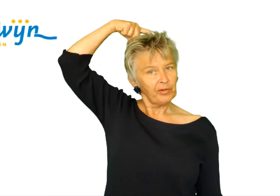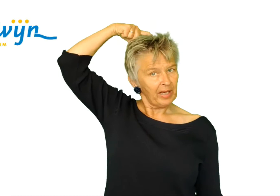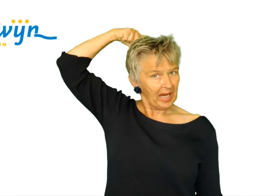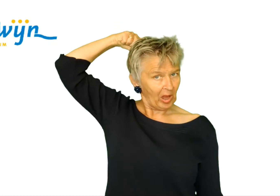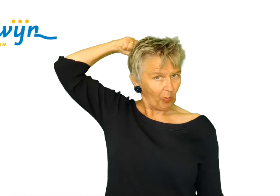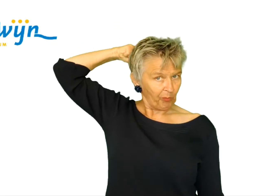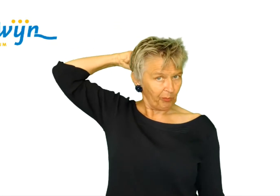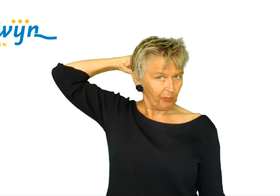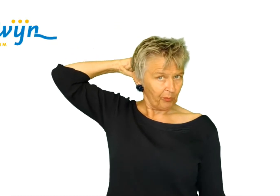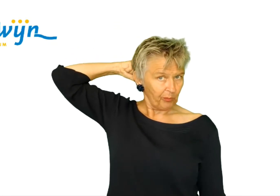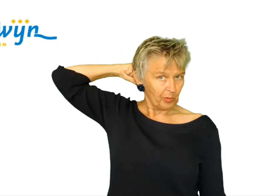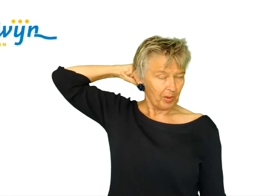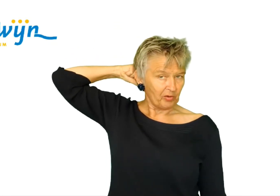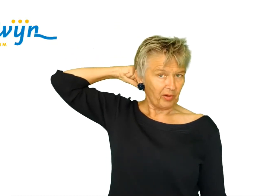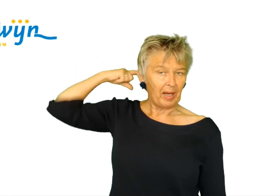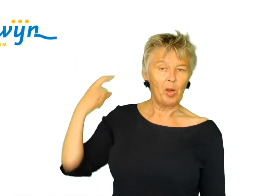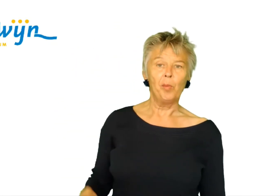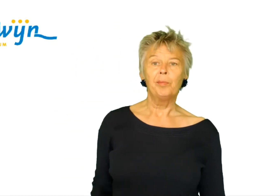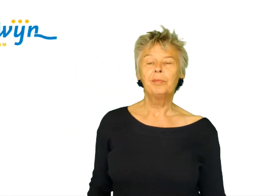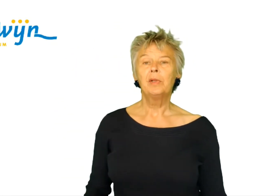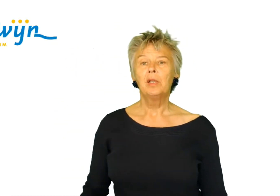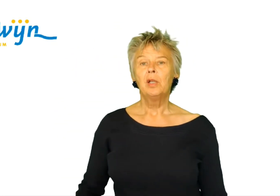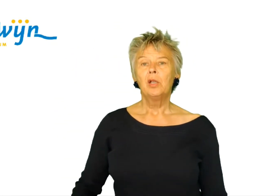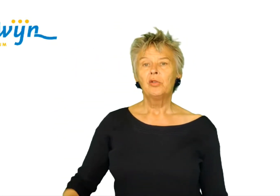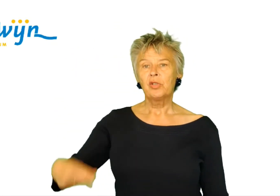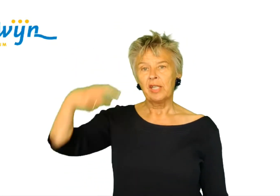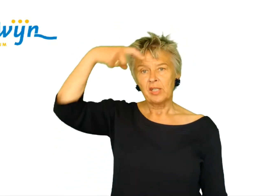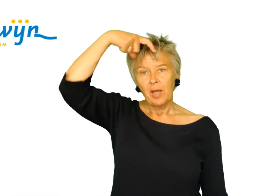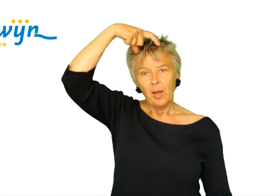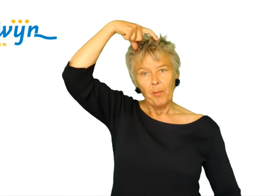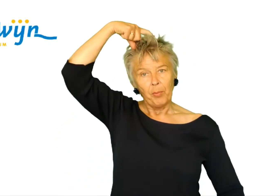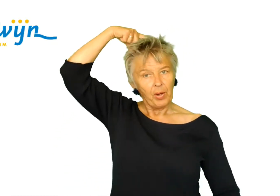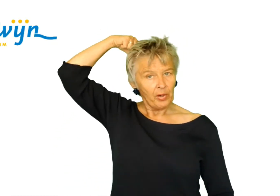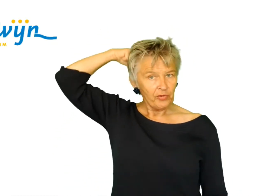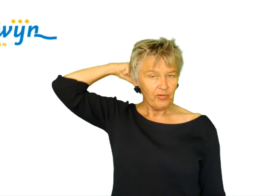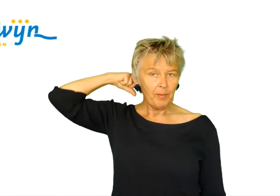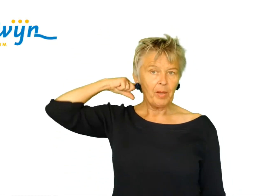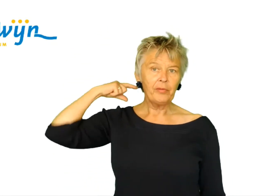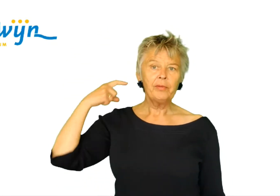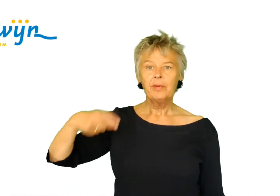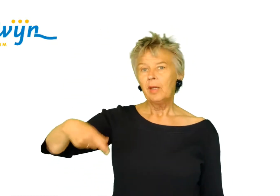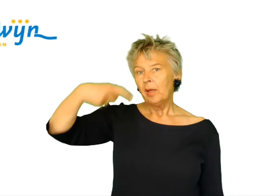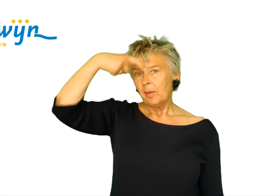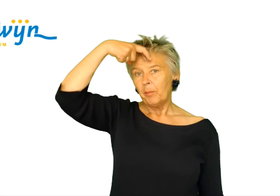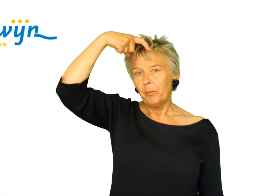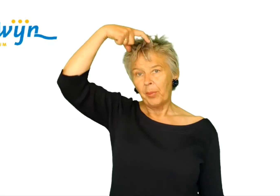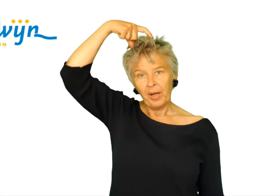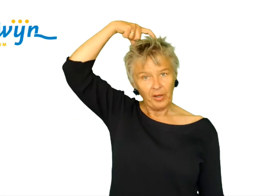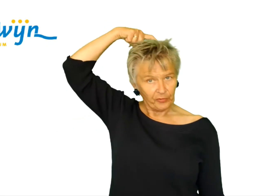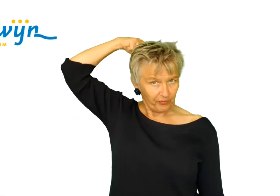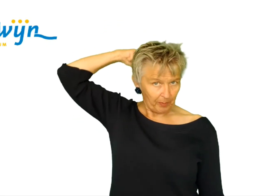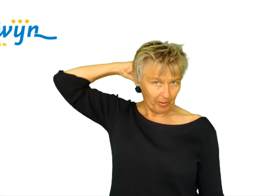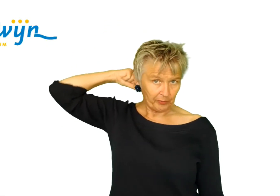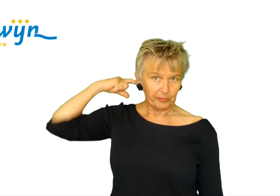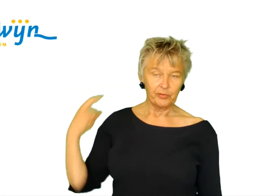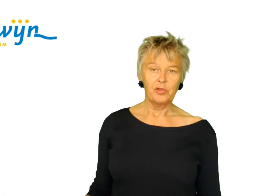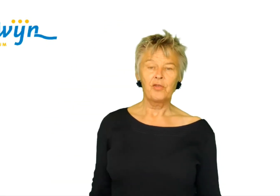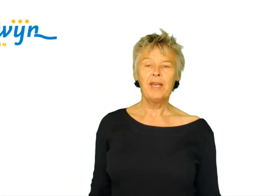de helm. De brandweerhelm. Dus het is brandweerman, brandweerman. Twee